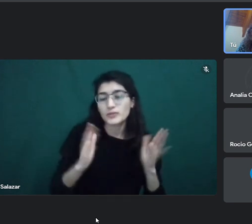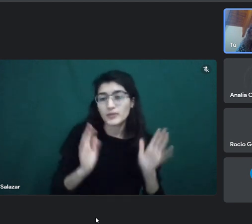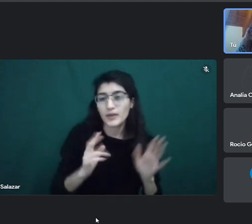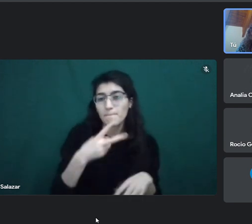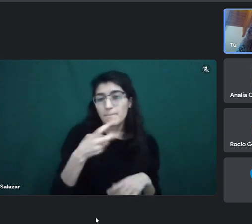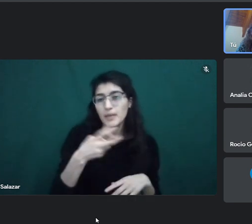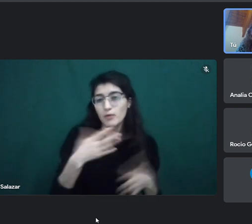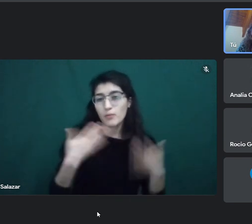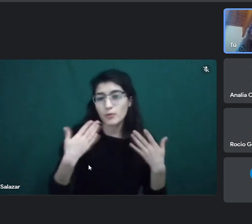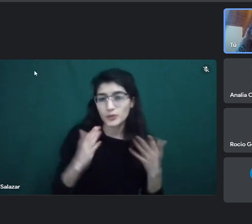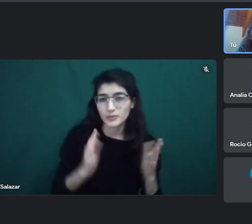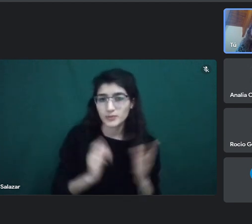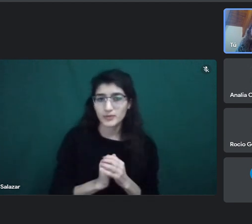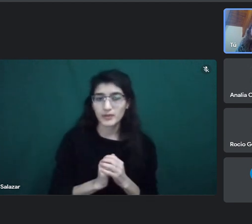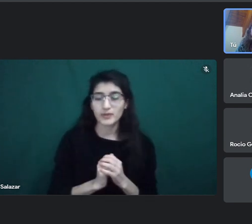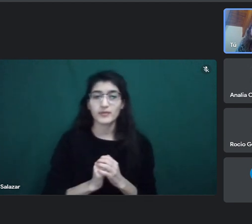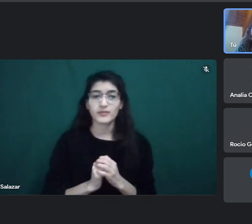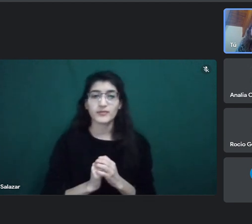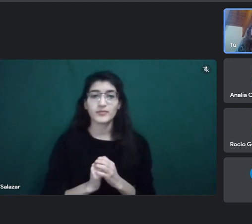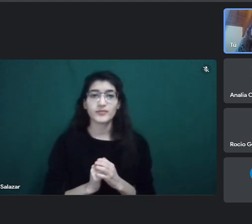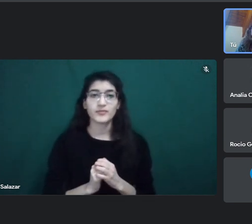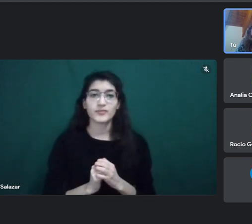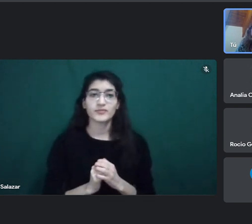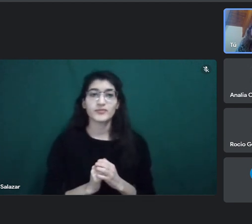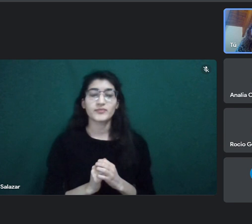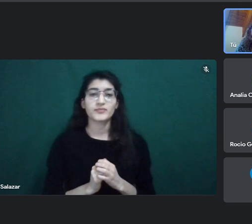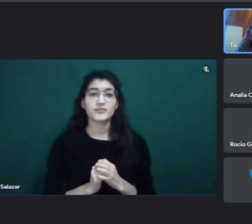la traducción. Cuando